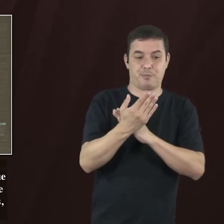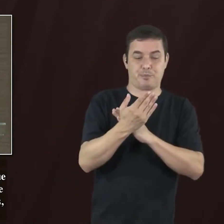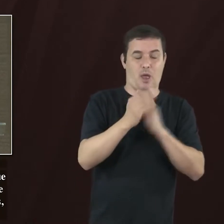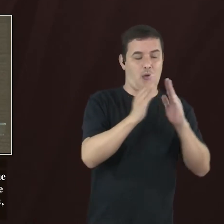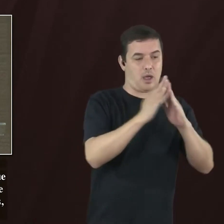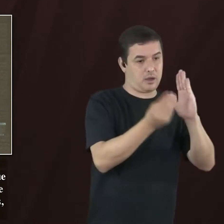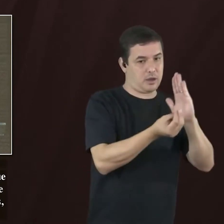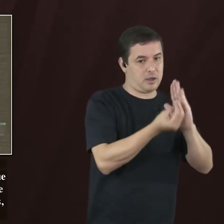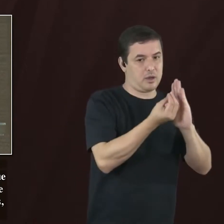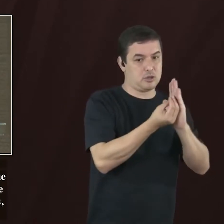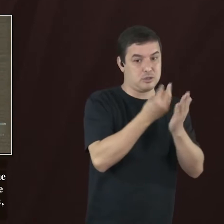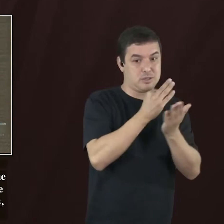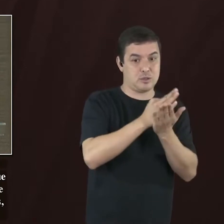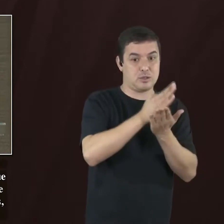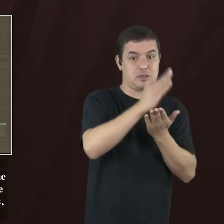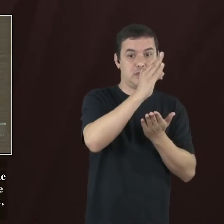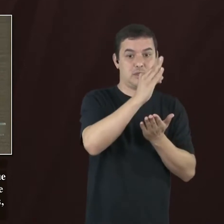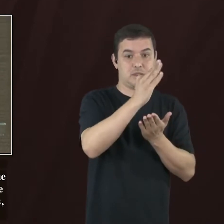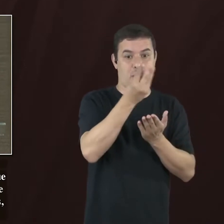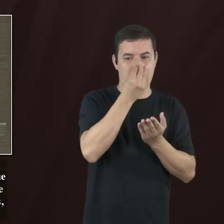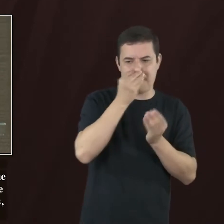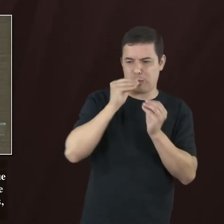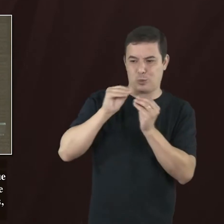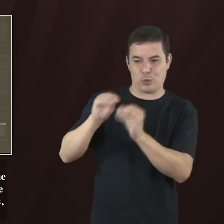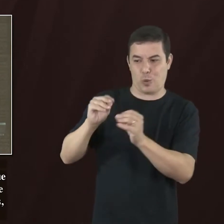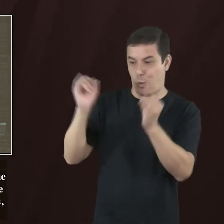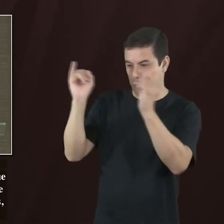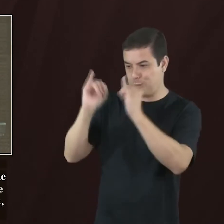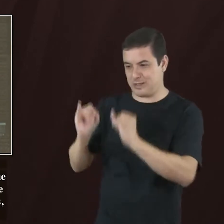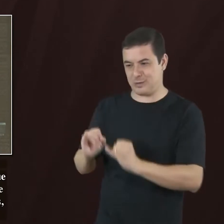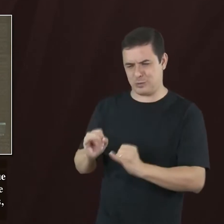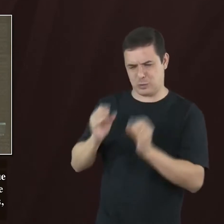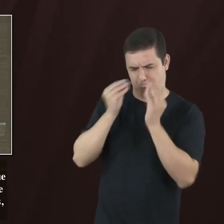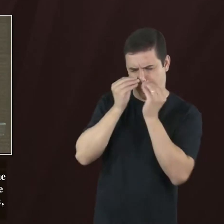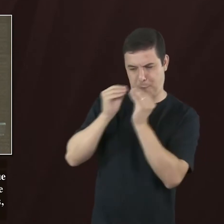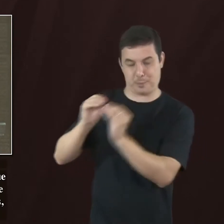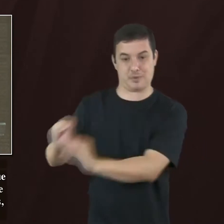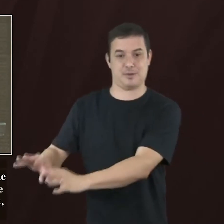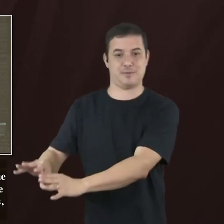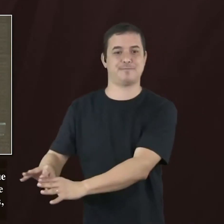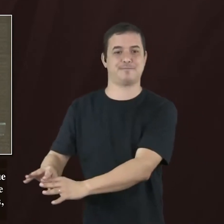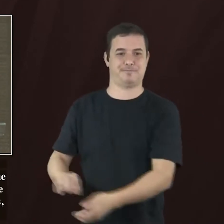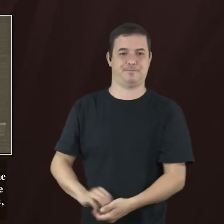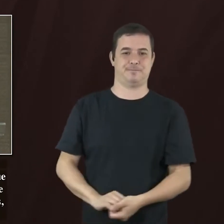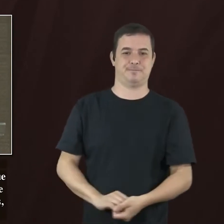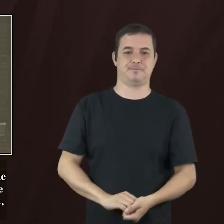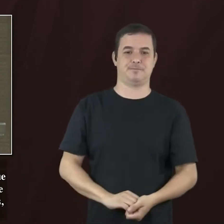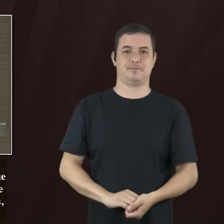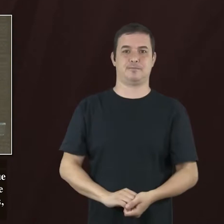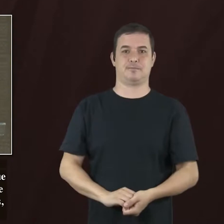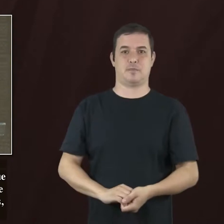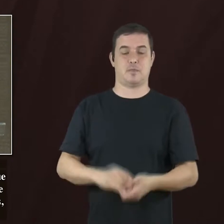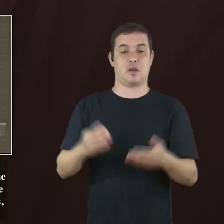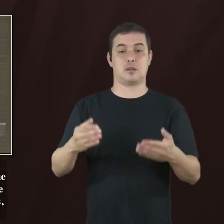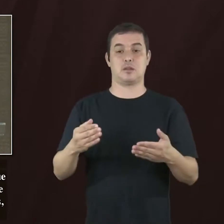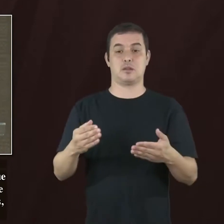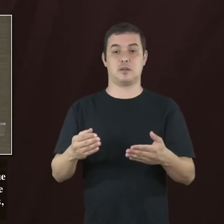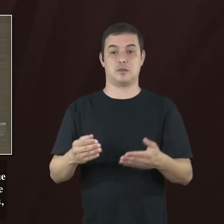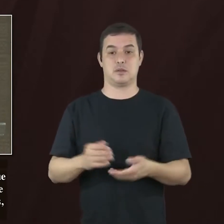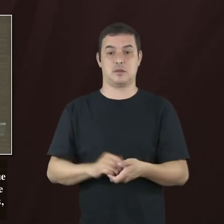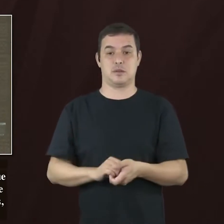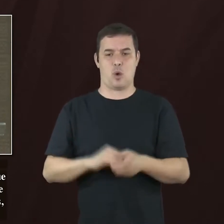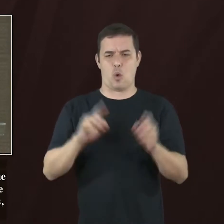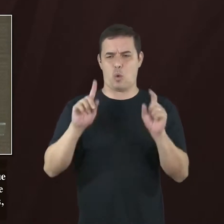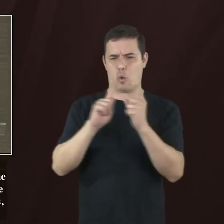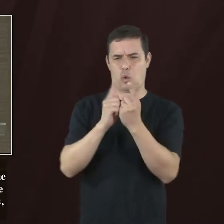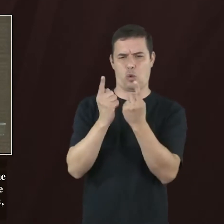a Deus para servirdes o Deus vivo e verdadeiro. Não estamos aqui para criar nosso próprio grupo,